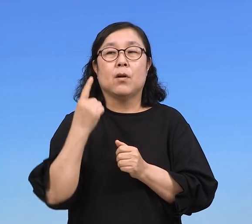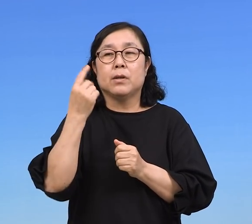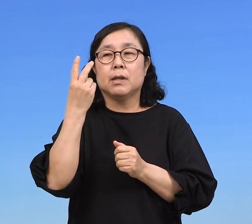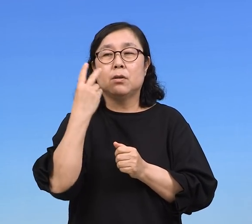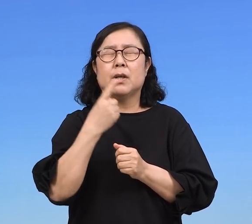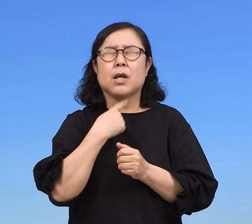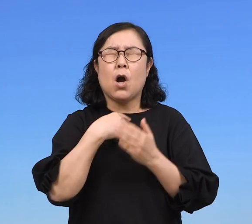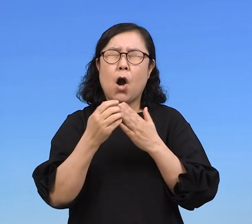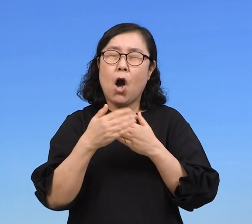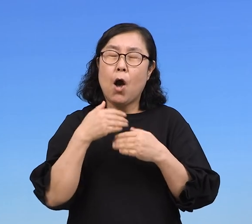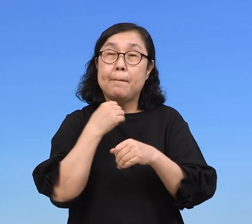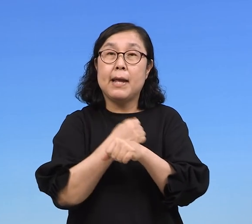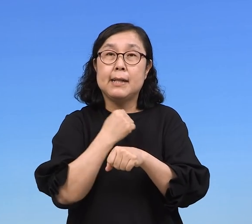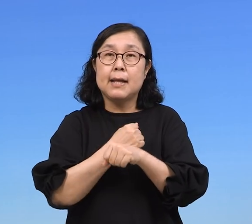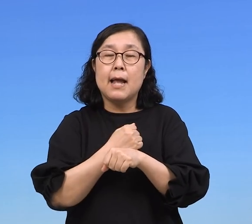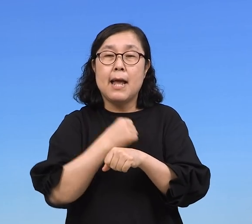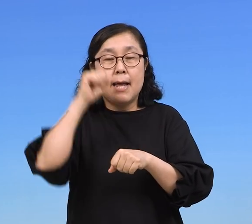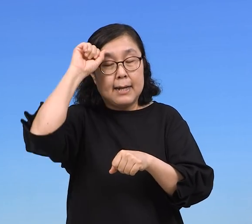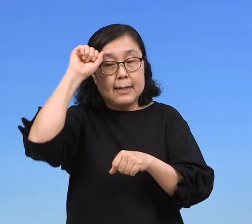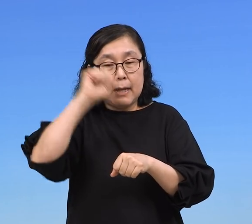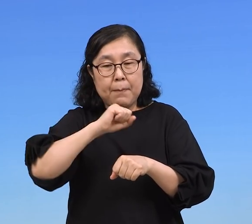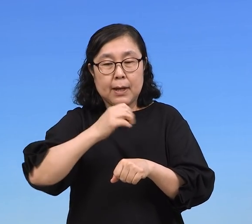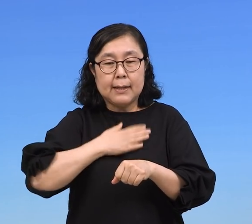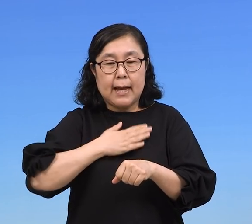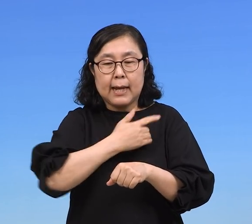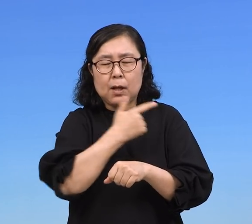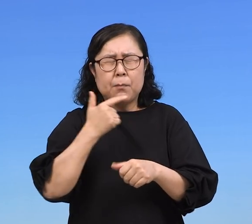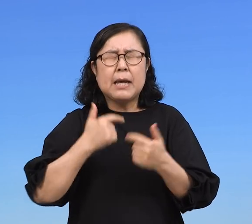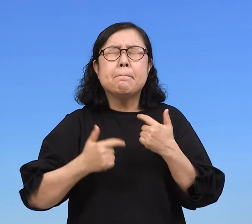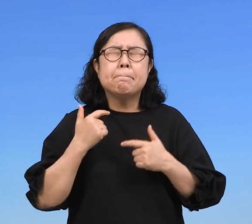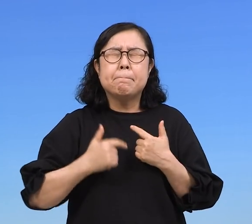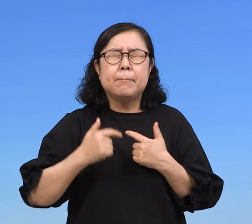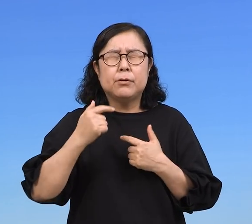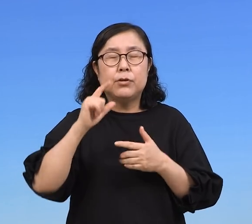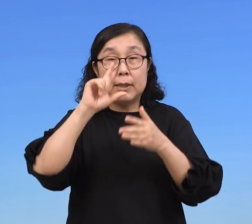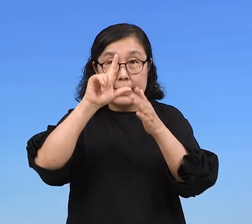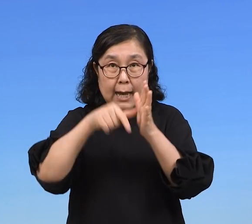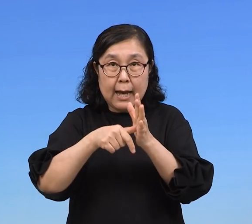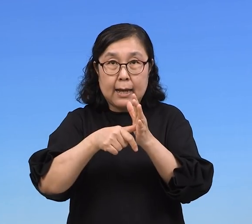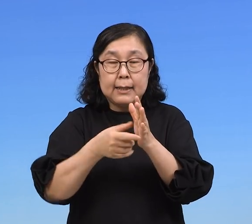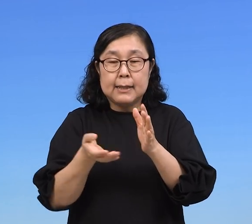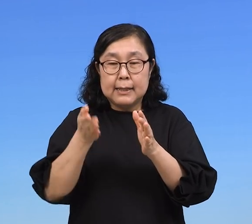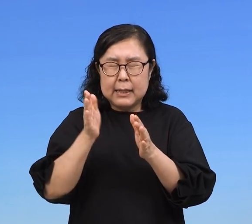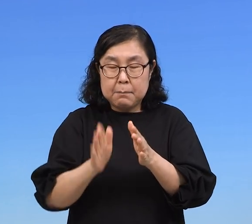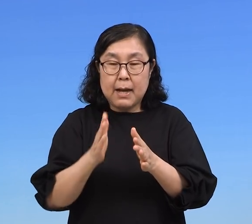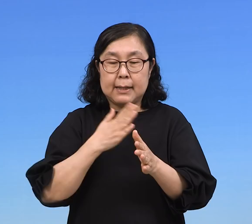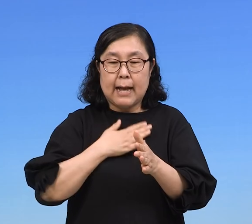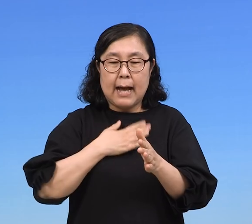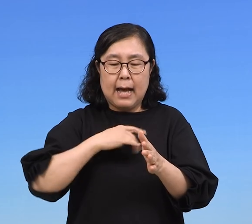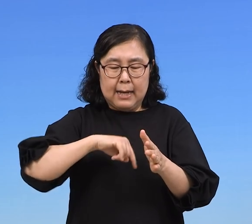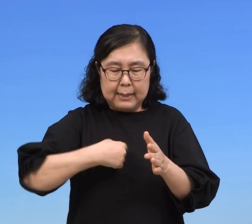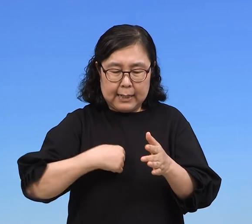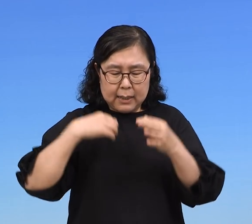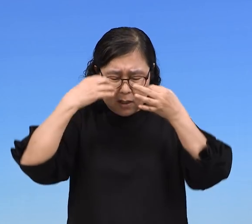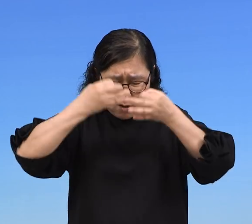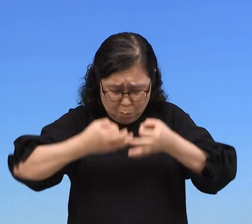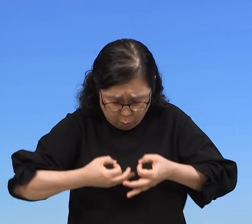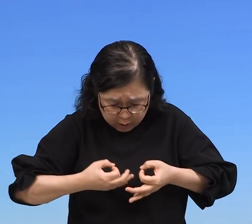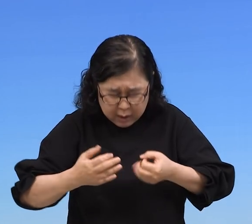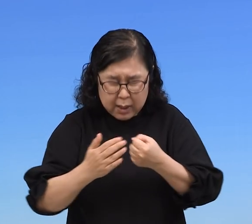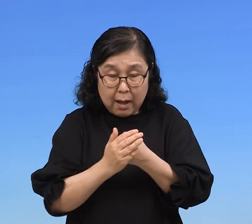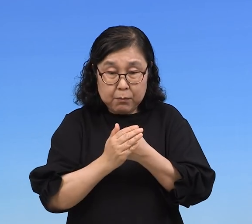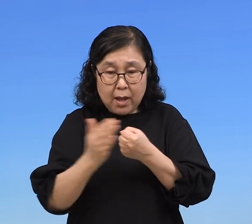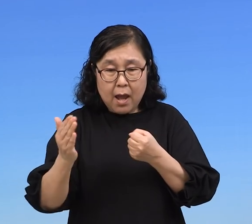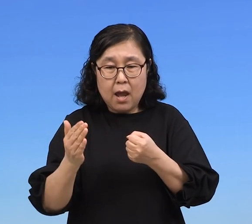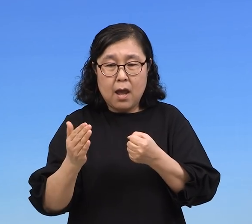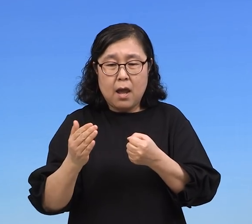경험했는데, 새벽이 너무너무 제게 기쁜 시간인 동시에 또 한편 내 이 실체를 바라보게